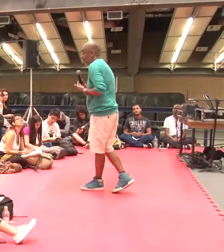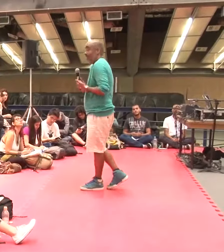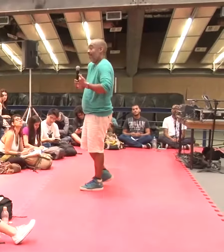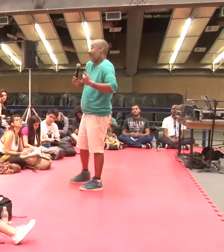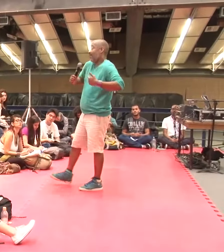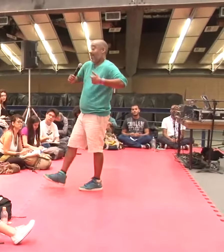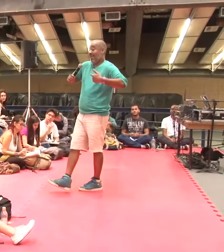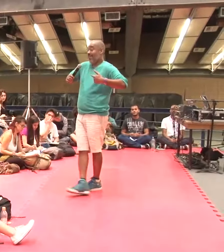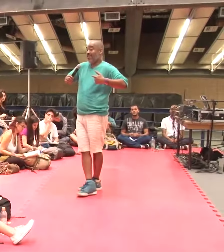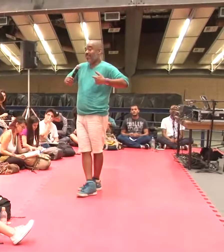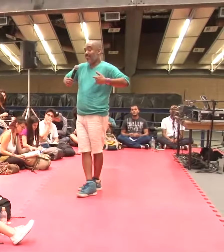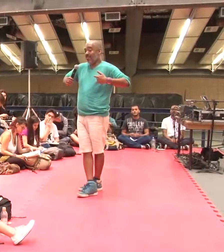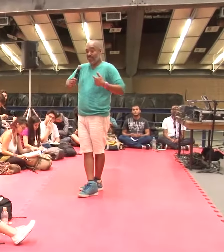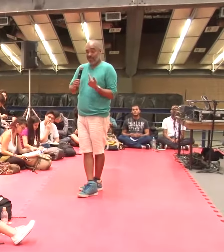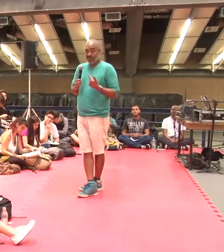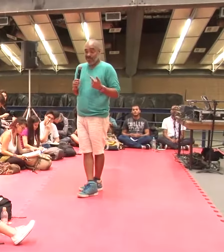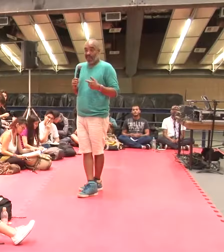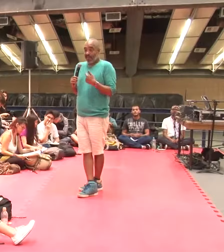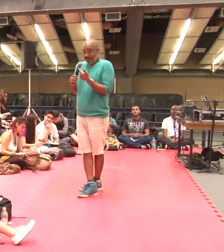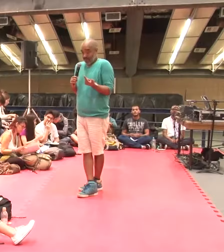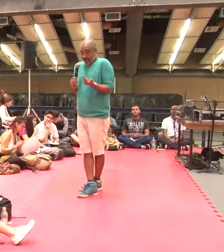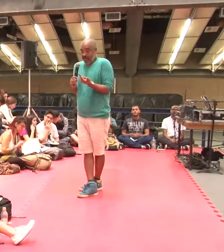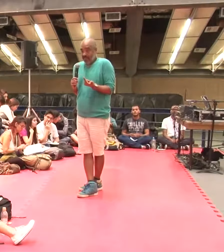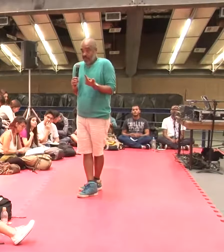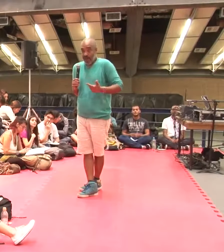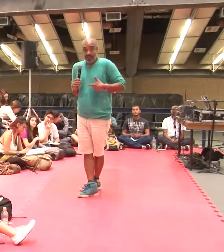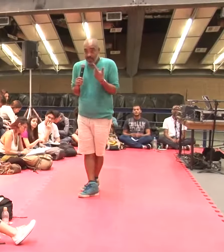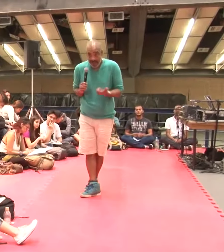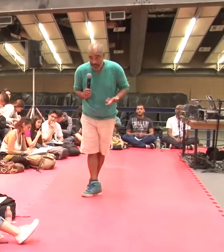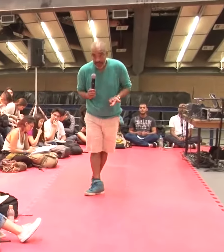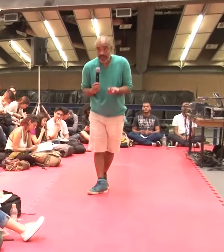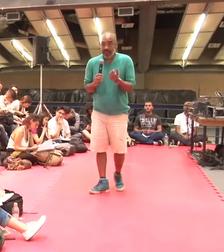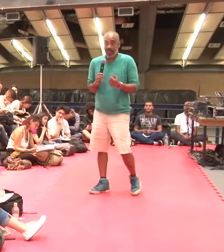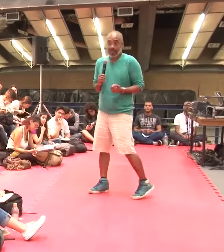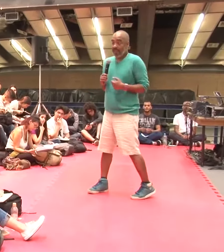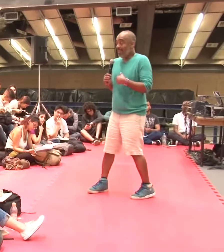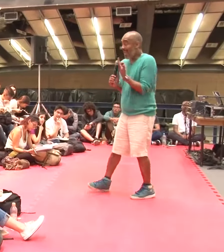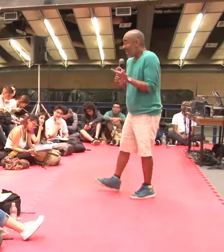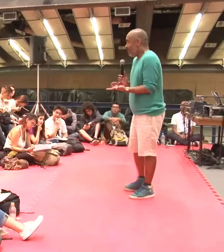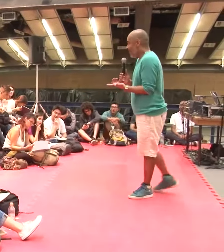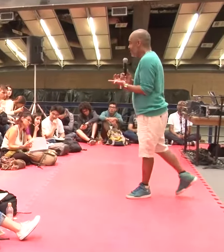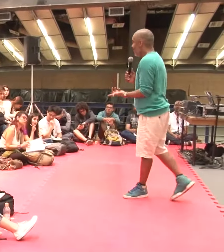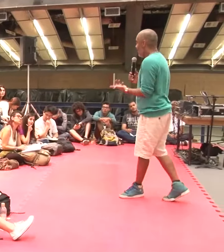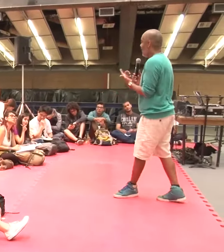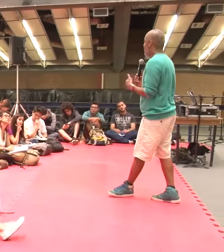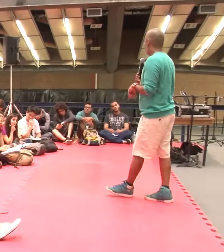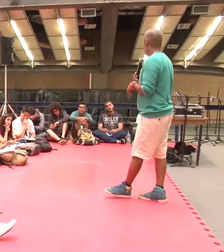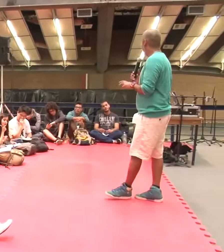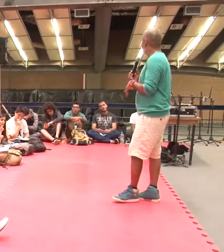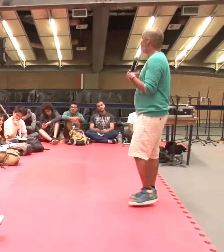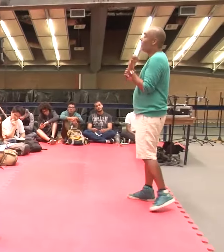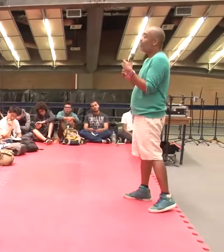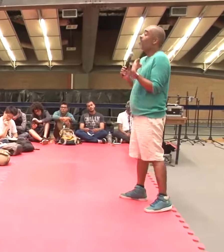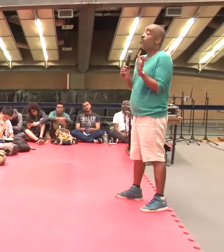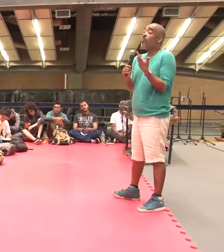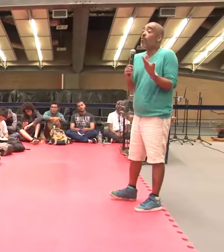comunidade, a existência de mestiços nesse espaço não era bem-vinda e ela mesma, né,